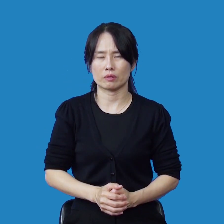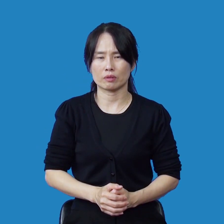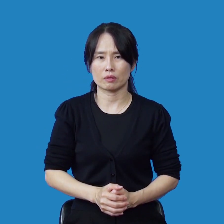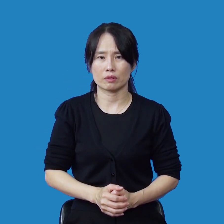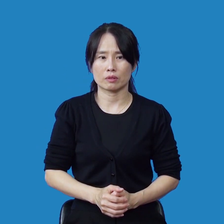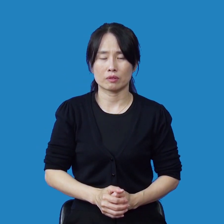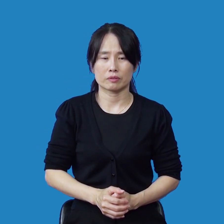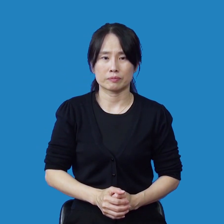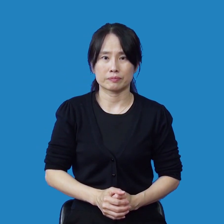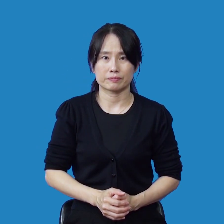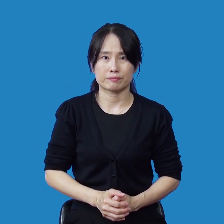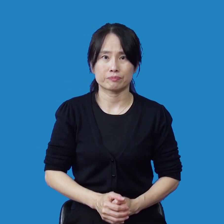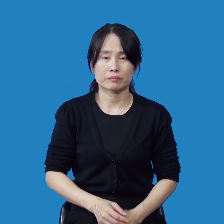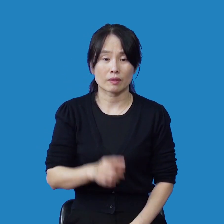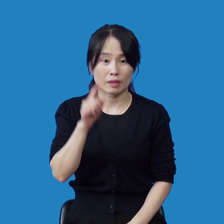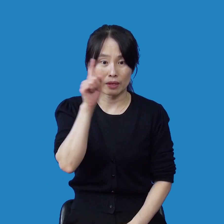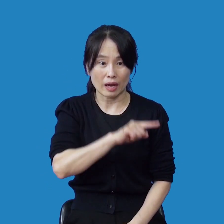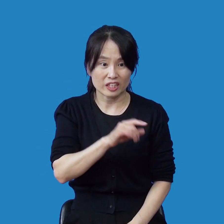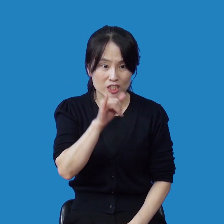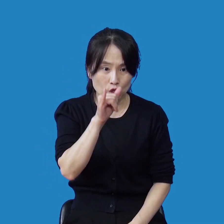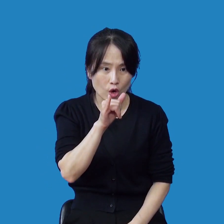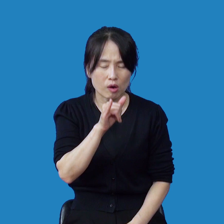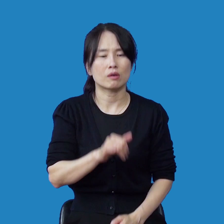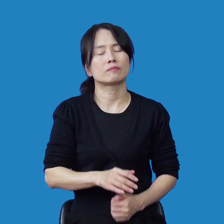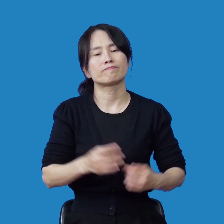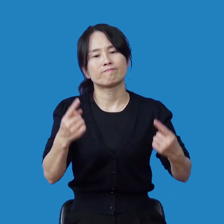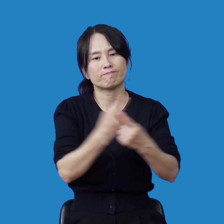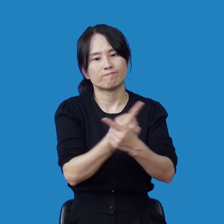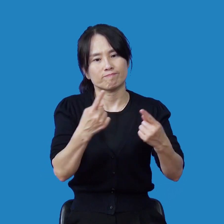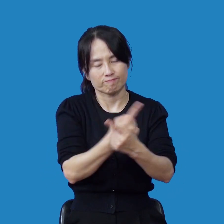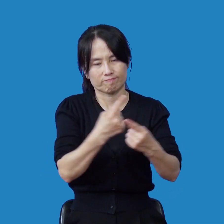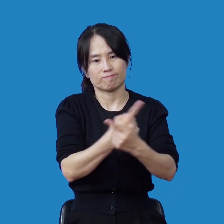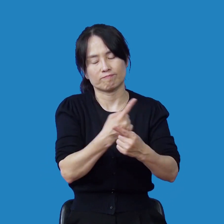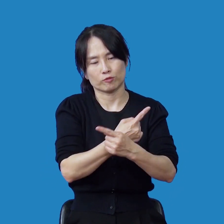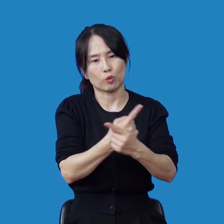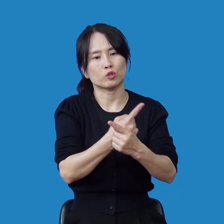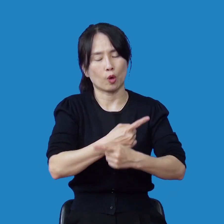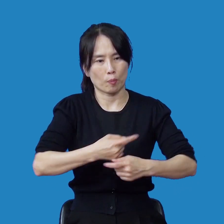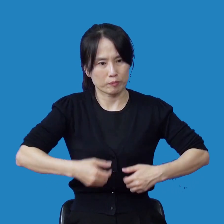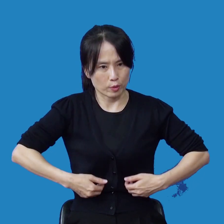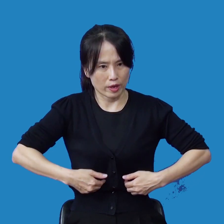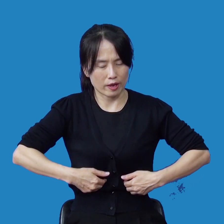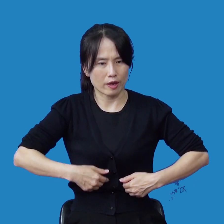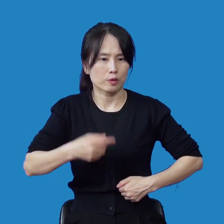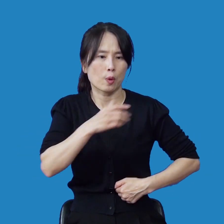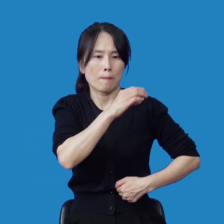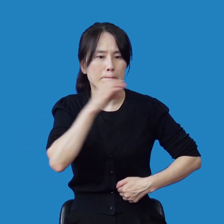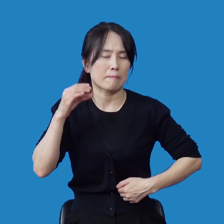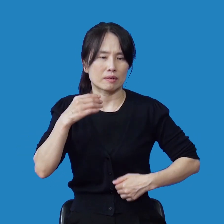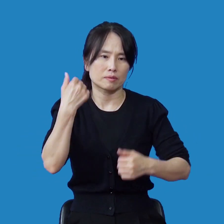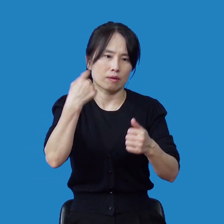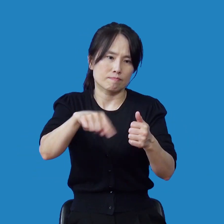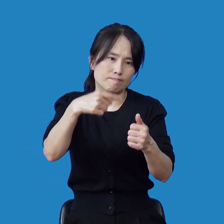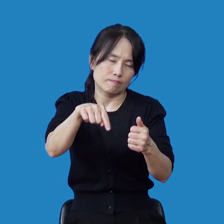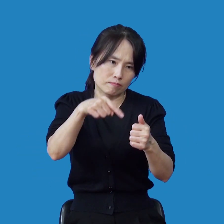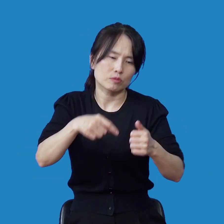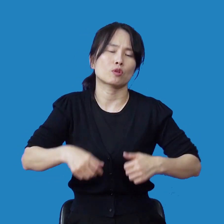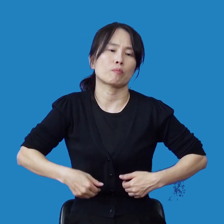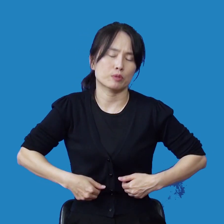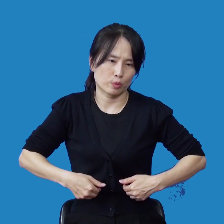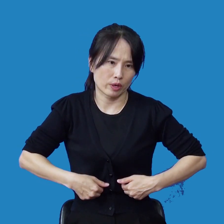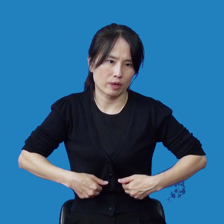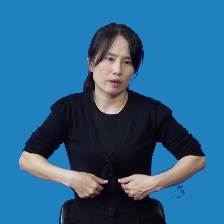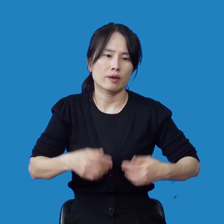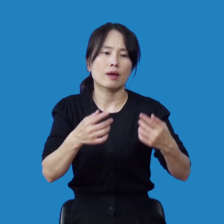거기서 내디뎌야 합니다. 문제 해결을 위해서 믿음으로 한 걸음을 내디뎌야 합니다.